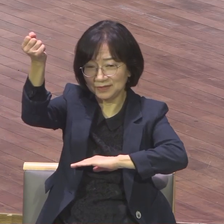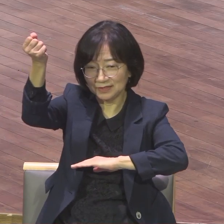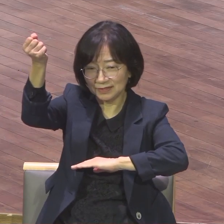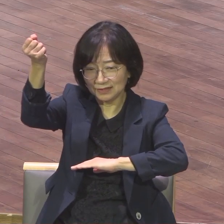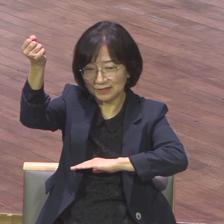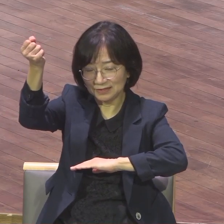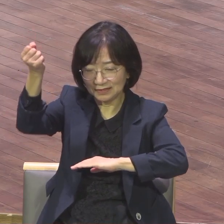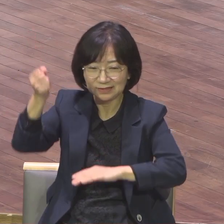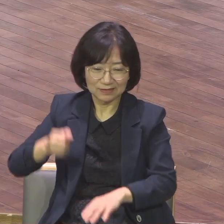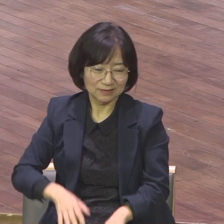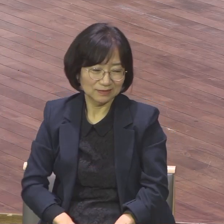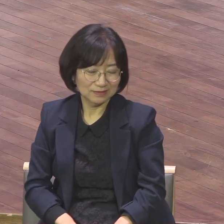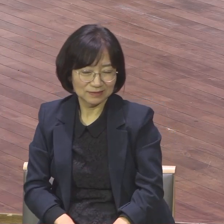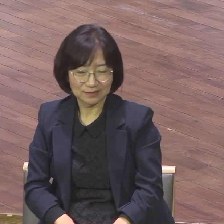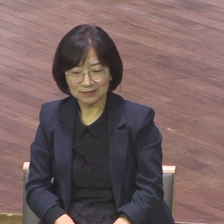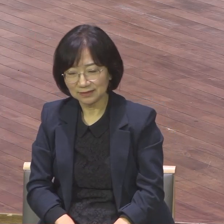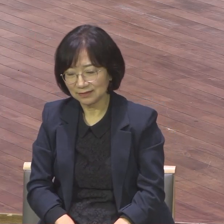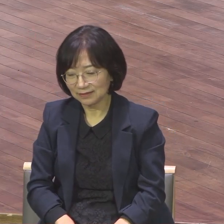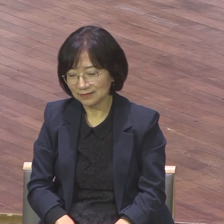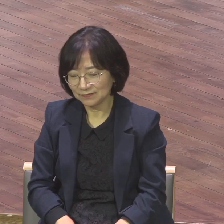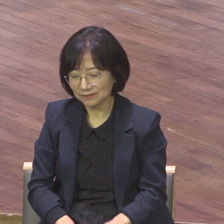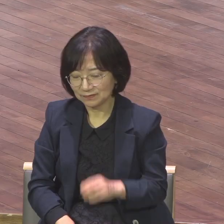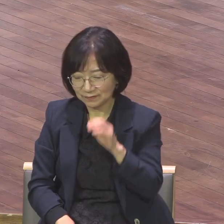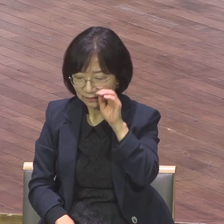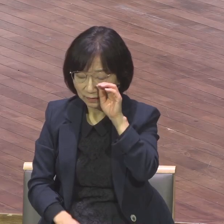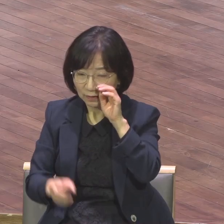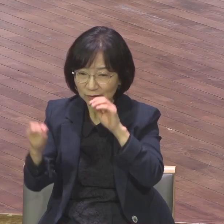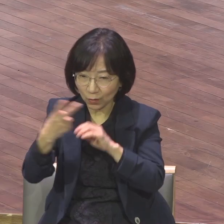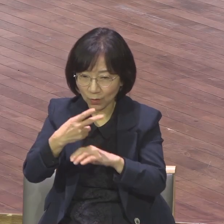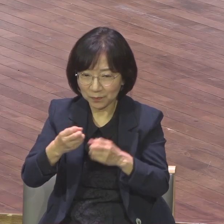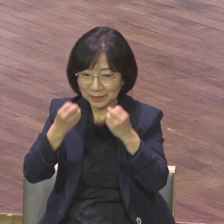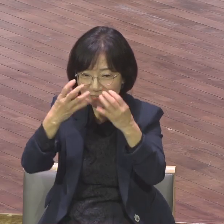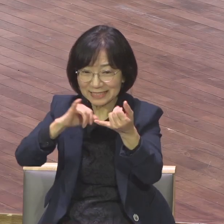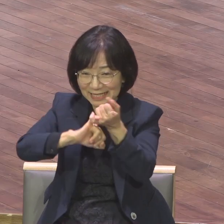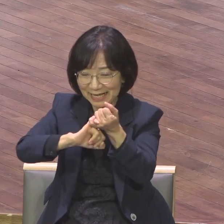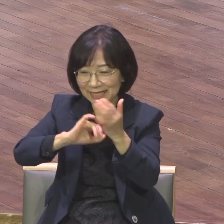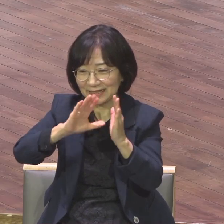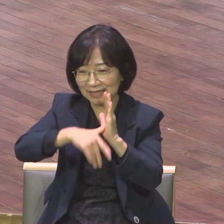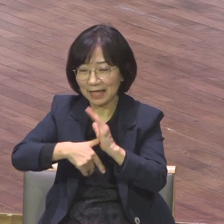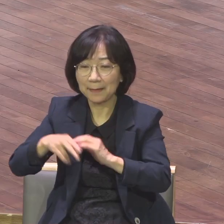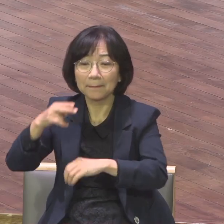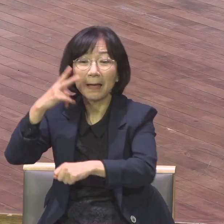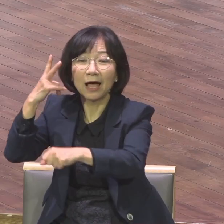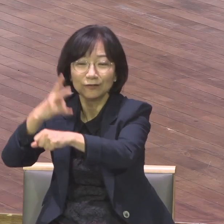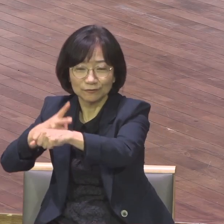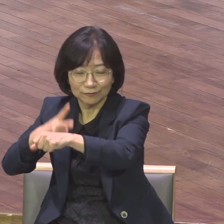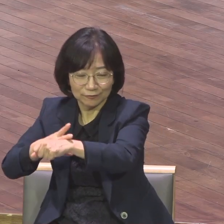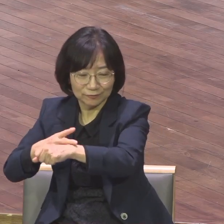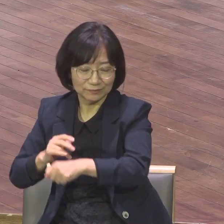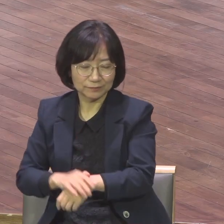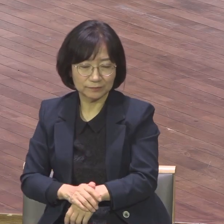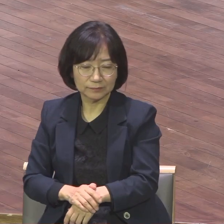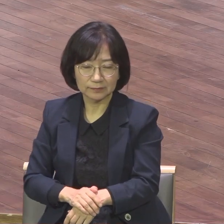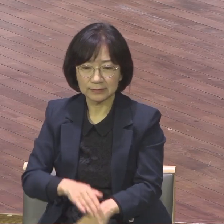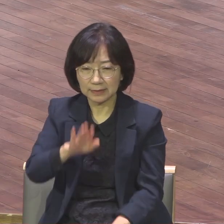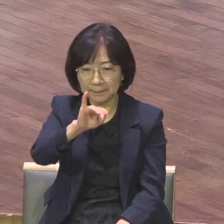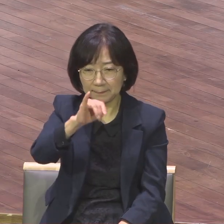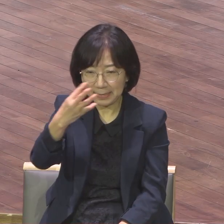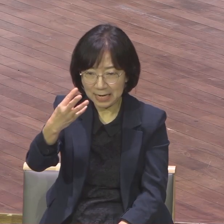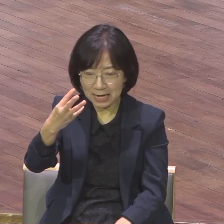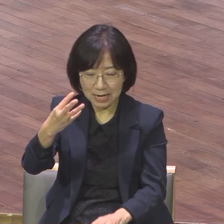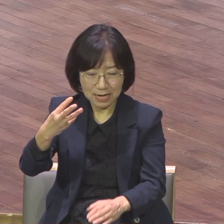비교가 안 돼요. 비교. 사도 바울은요 이런 고백을 빌립보서에 보면